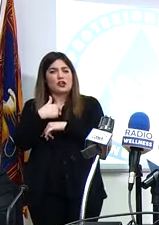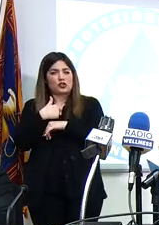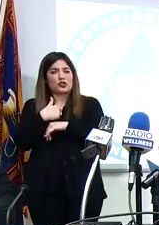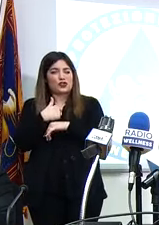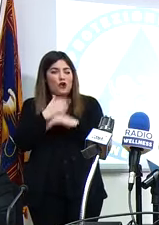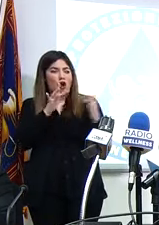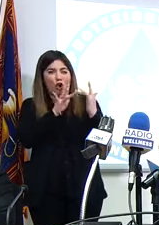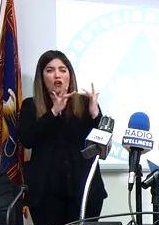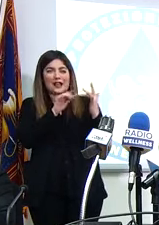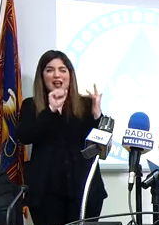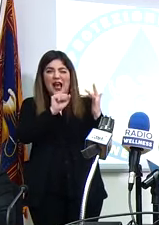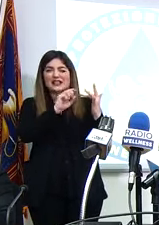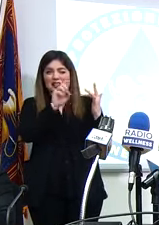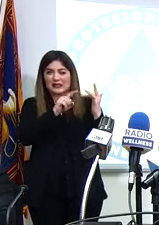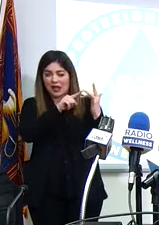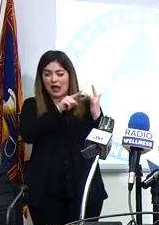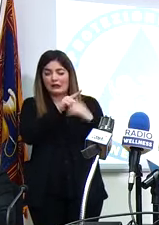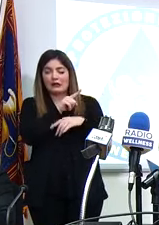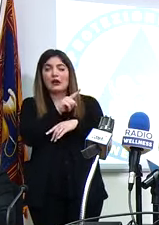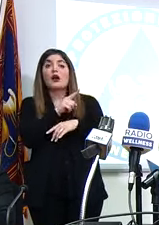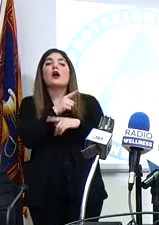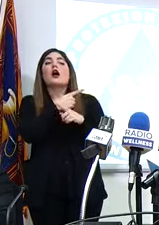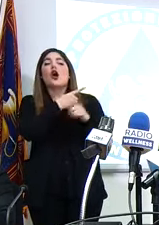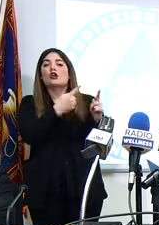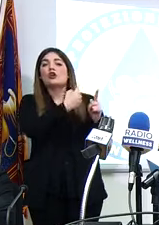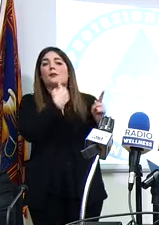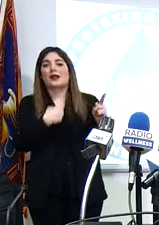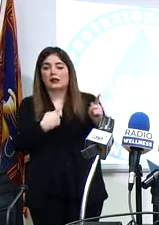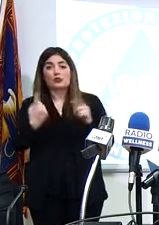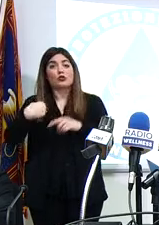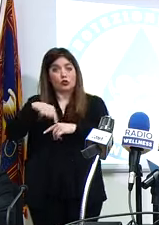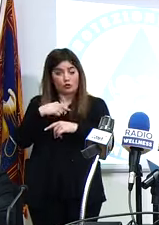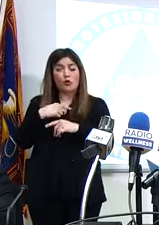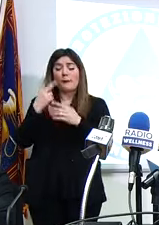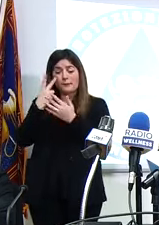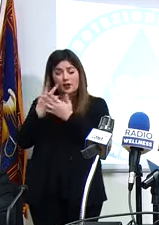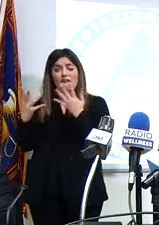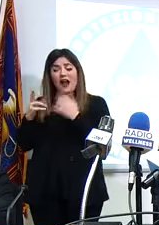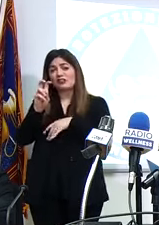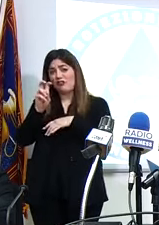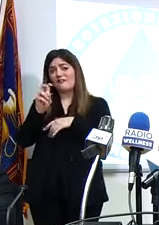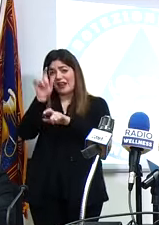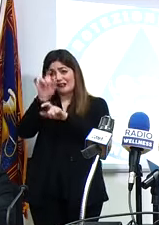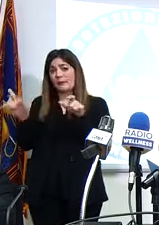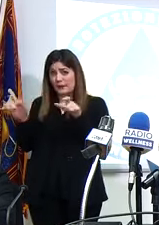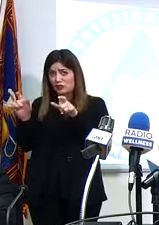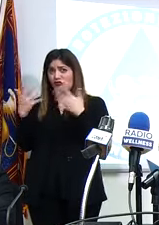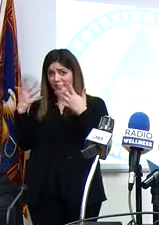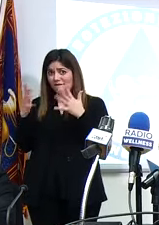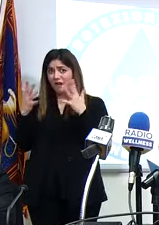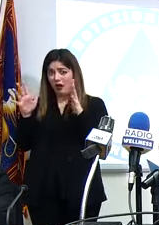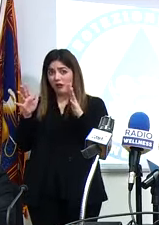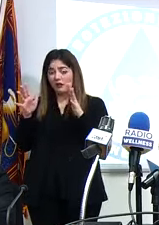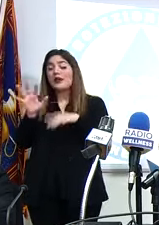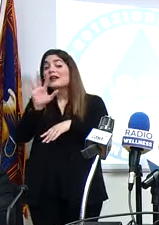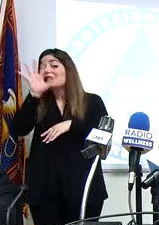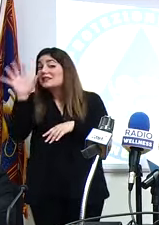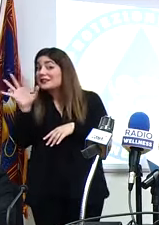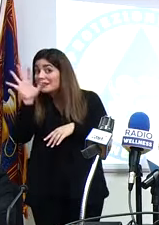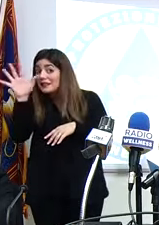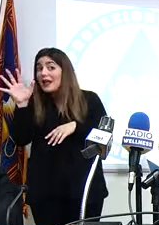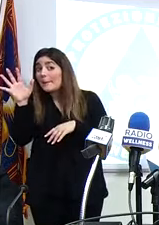che effettivamente loro l'hanno provato in una ventina di soggetti e sembra che ci vogliano,